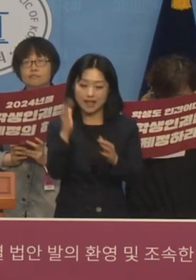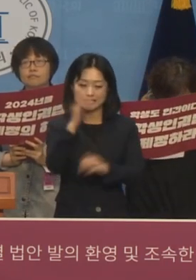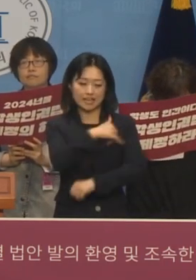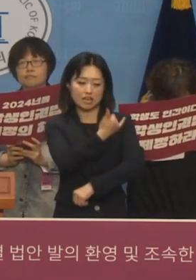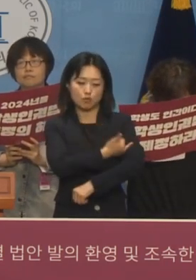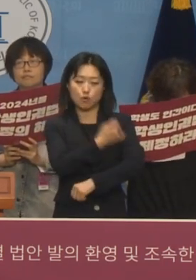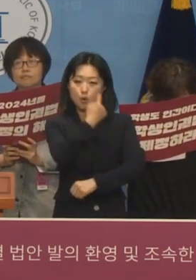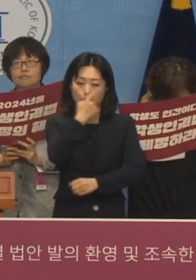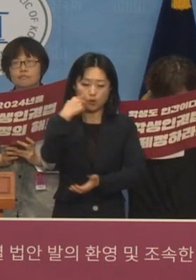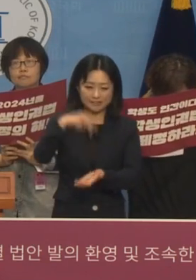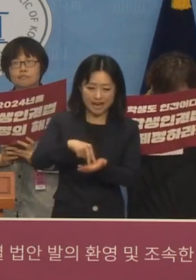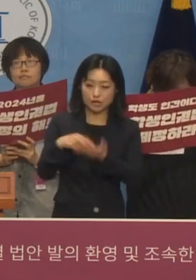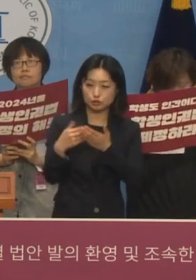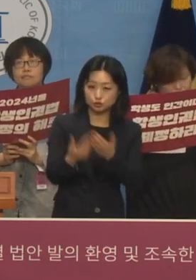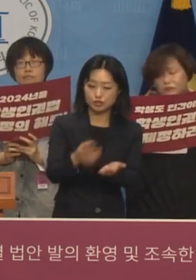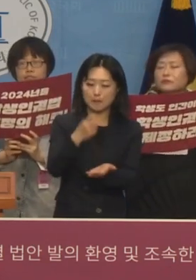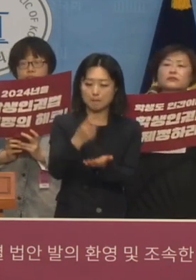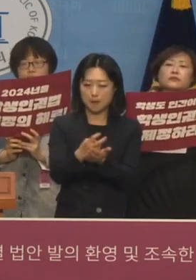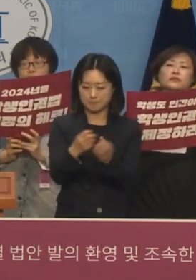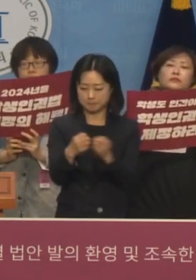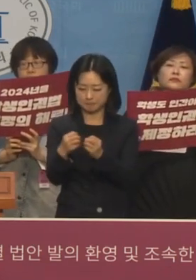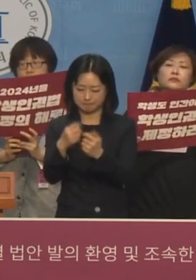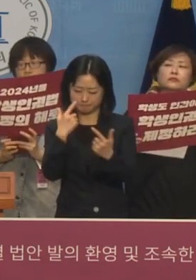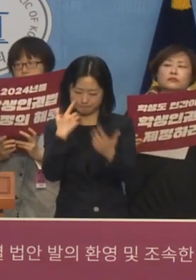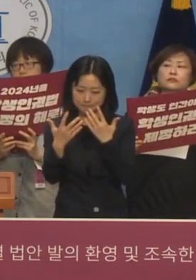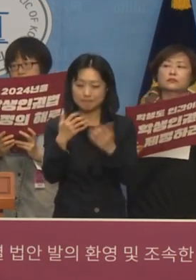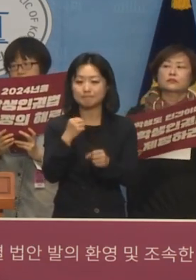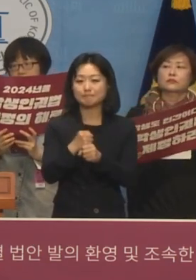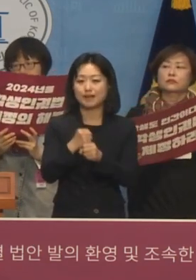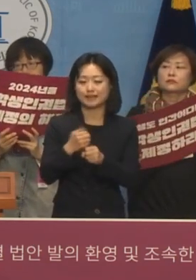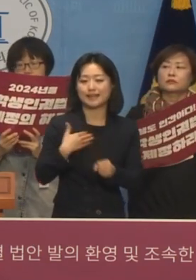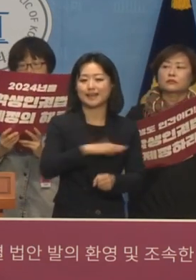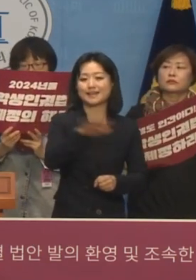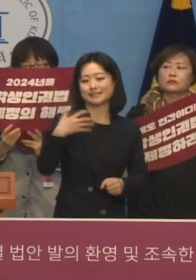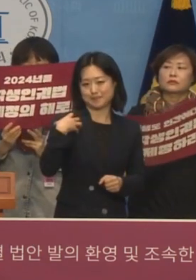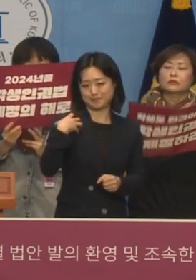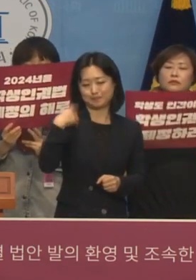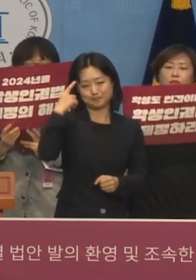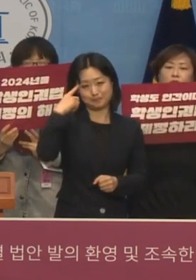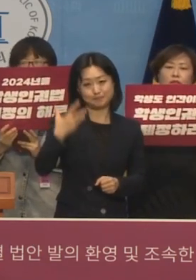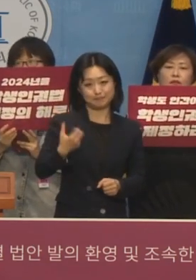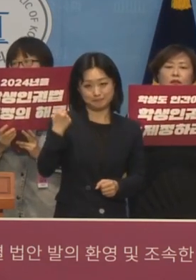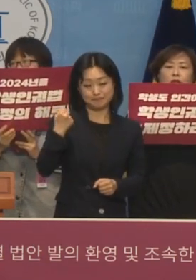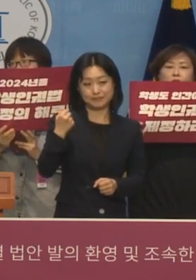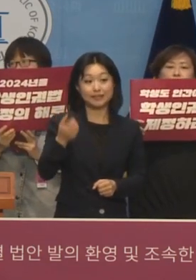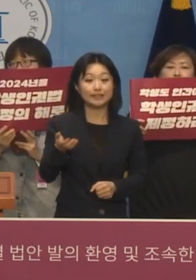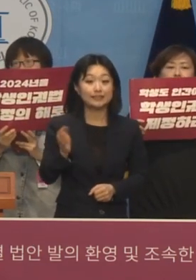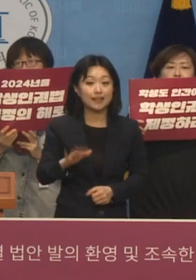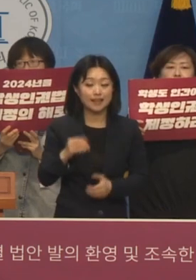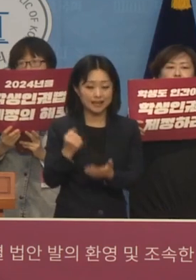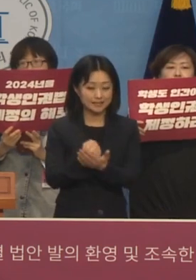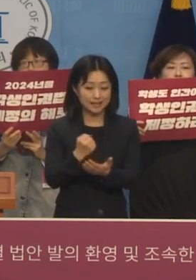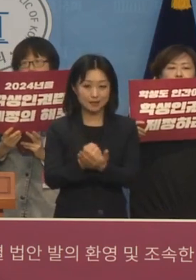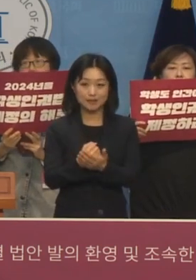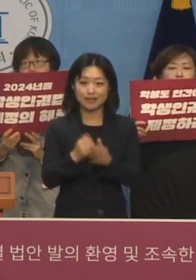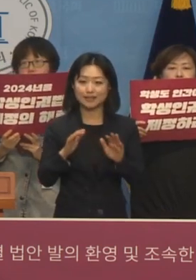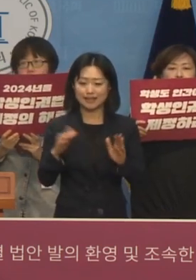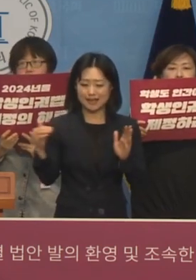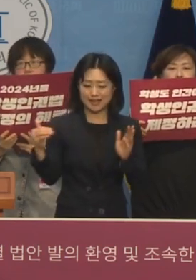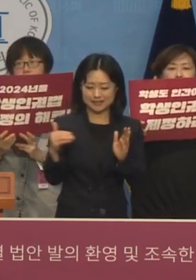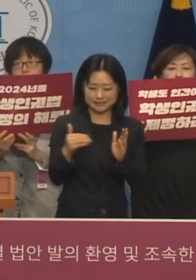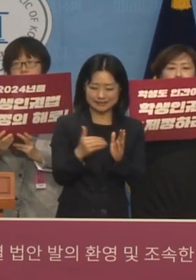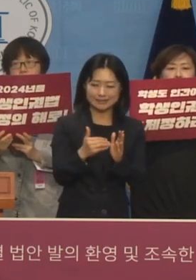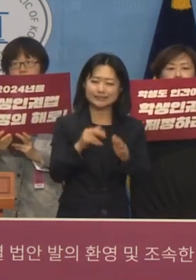있는 그런 법적 근거를 만드는 것을 제 사명 중에 하나로 생각했습니다. 안타깝게 임기를 얼마 안